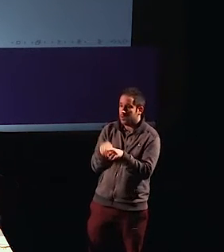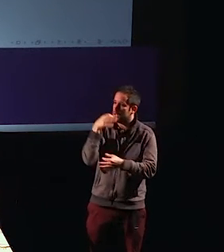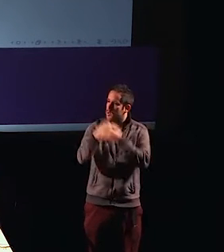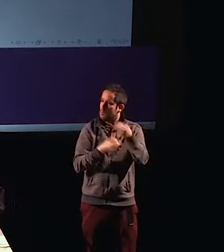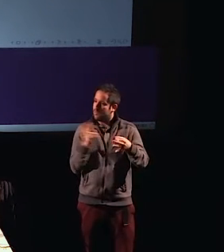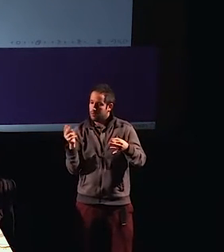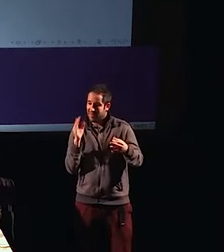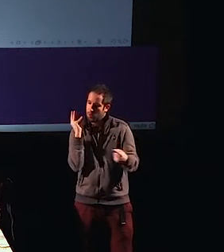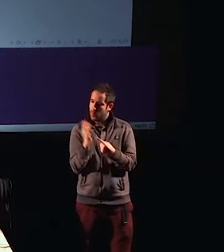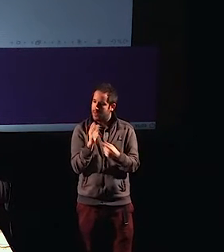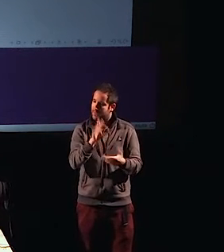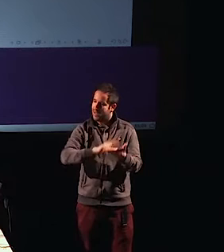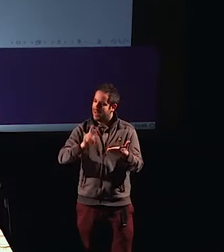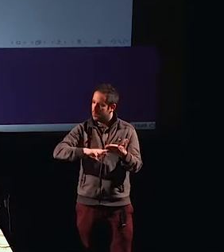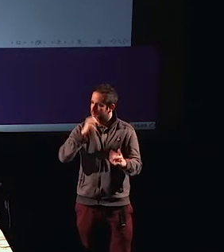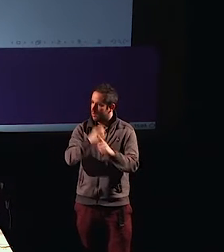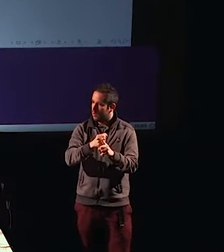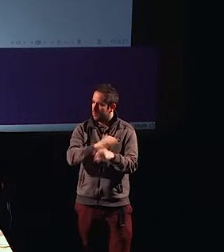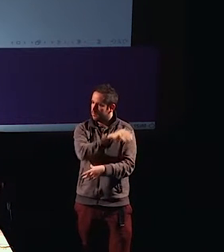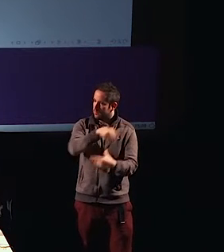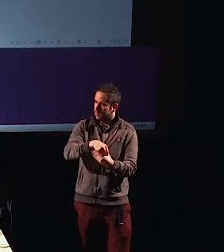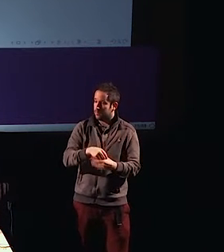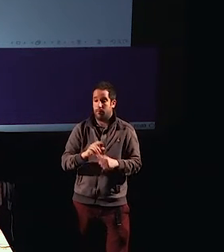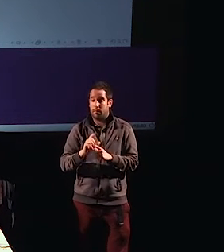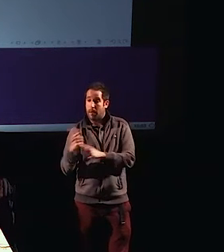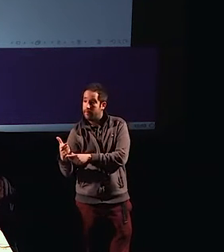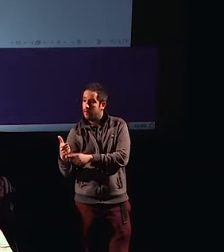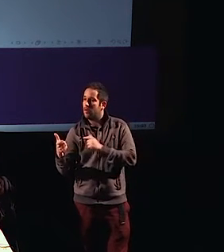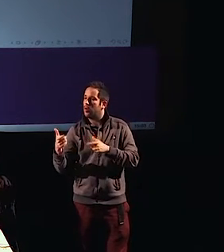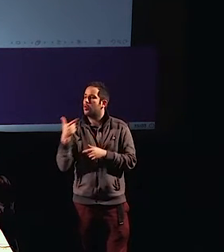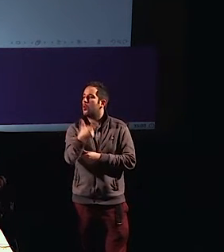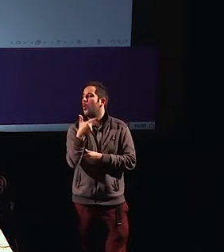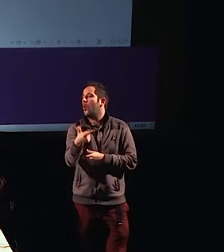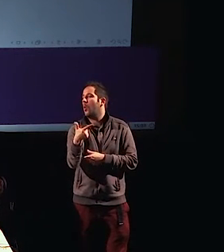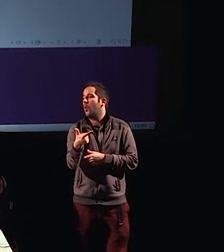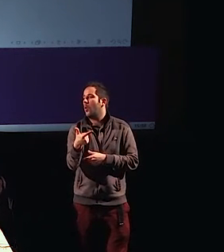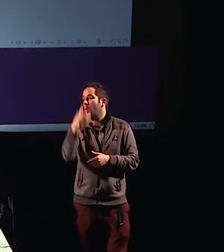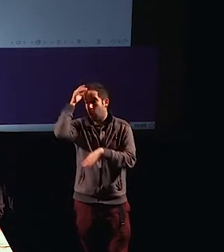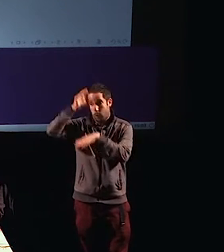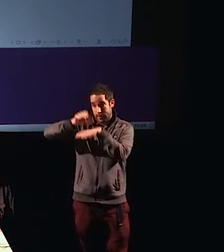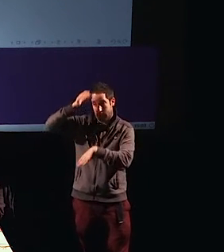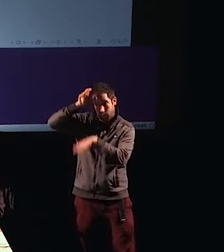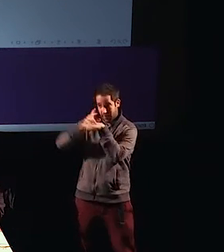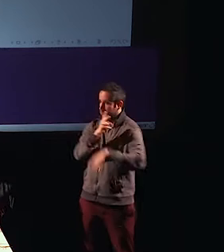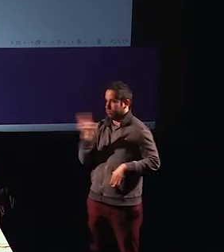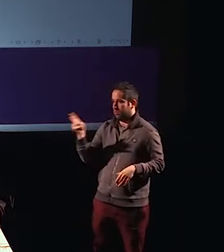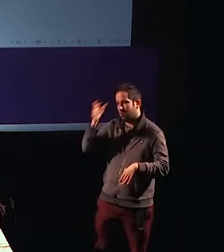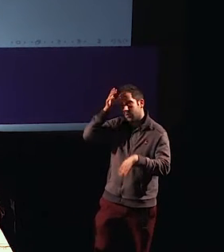discours dans cette lecture militante. Et puis après, on va parler des deux grands concepts que j'ai envie